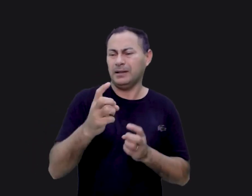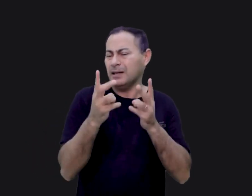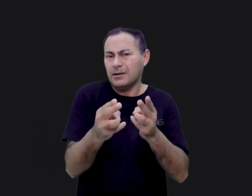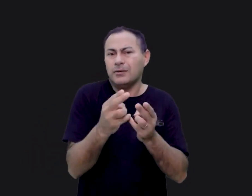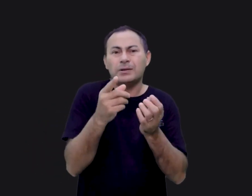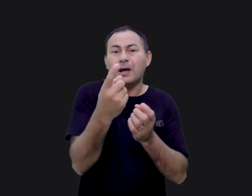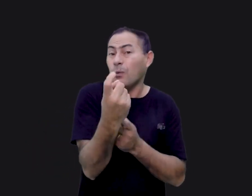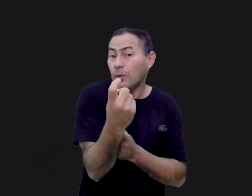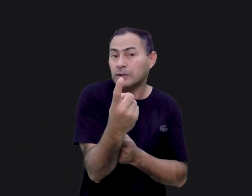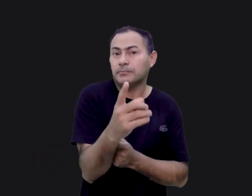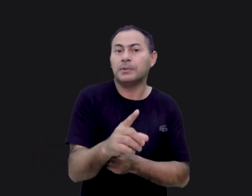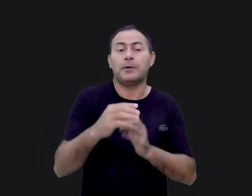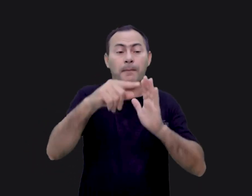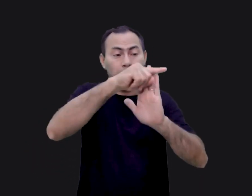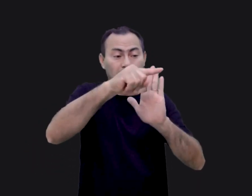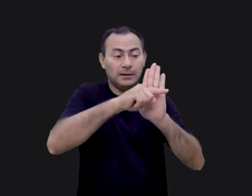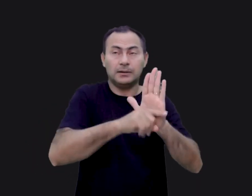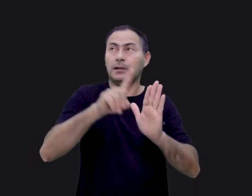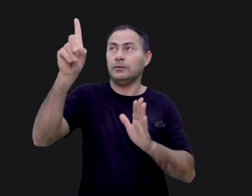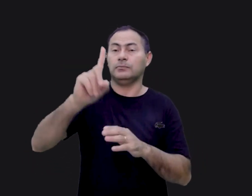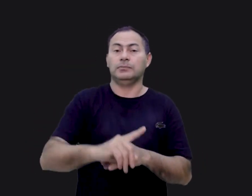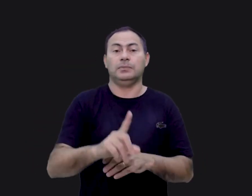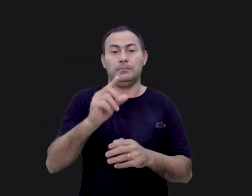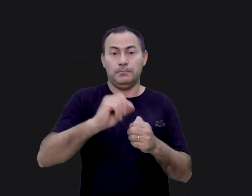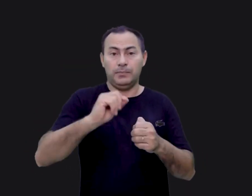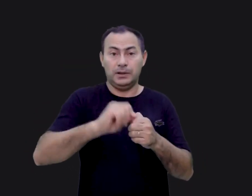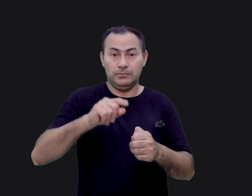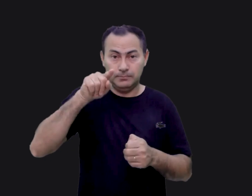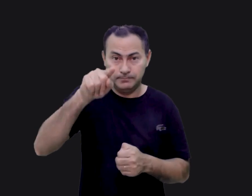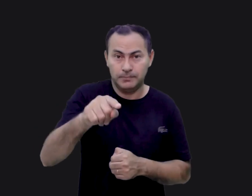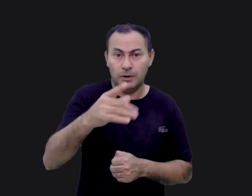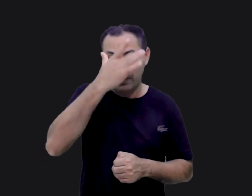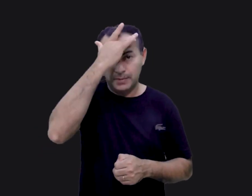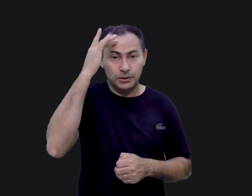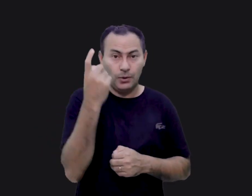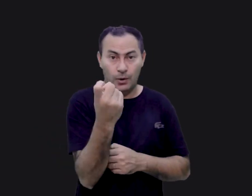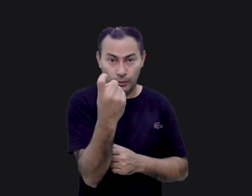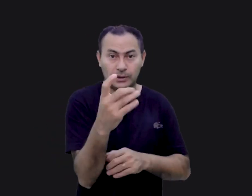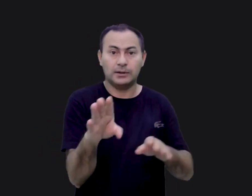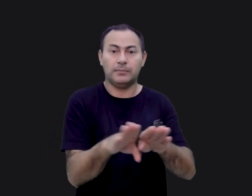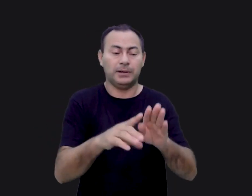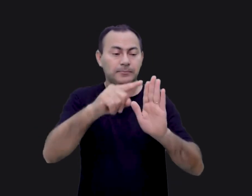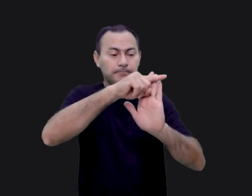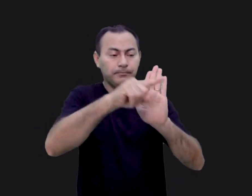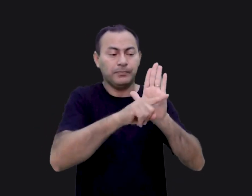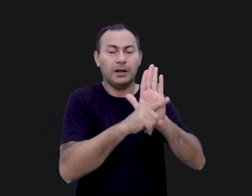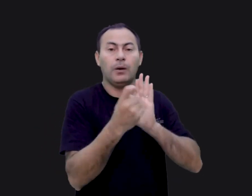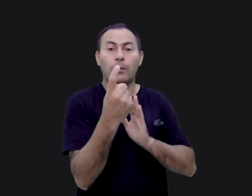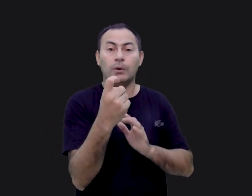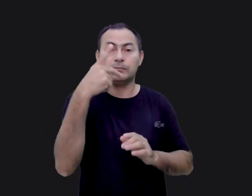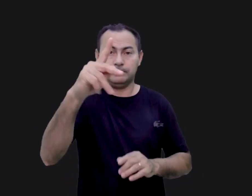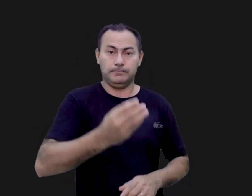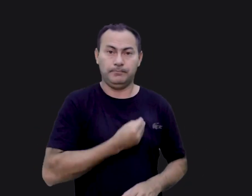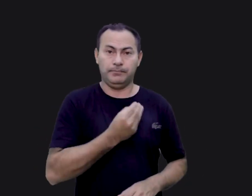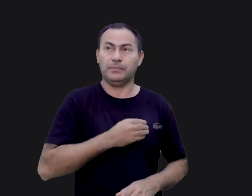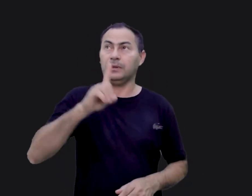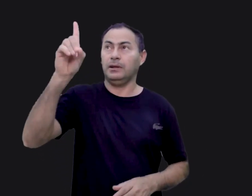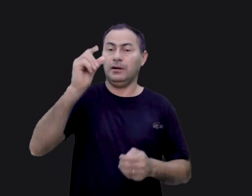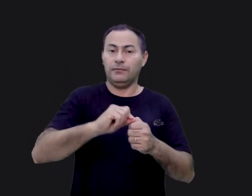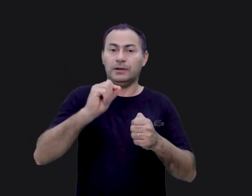você. Esse é o plano de Deus, sim. Deus não só fez você uma pessoa única, como também tem um plano único para a sua vida. Deus quer